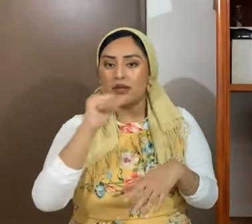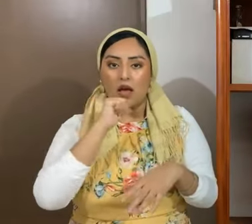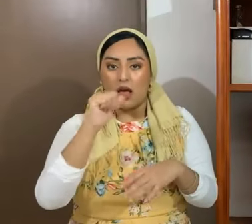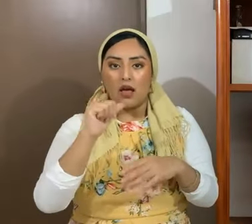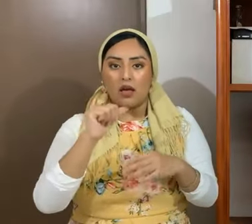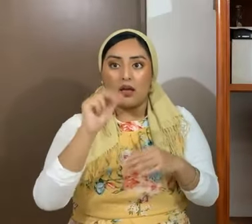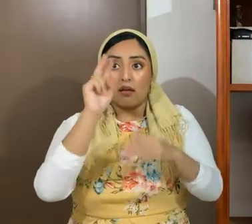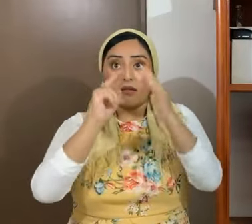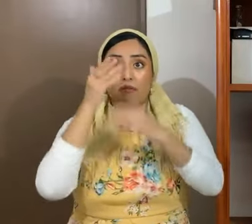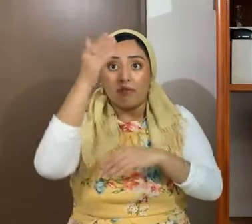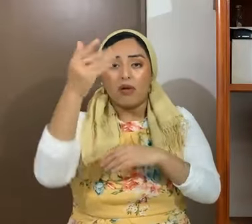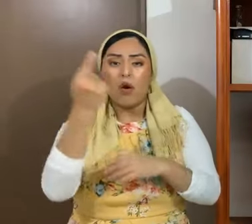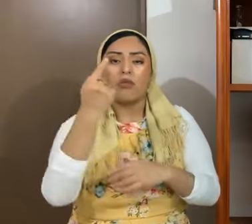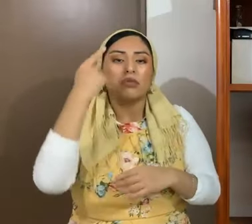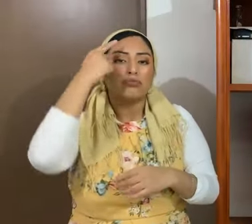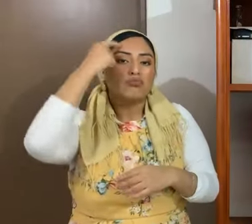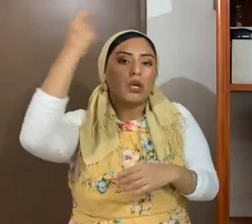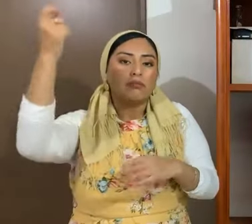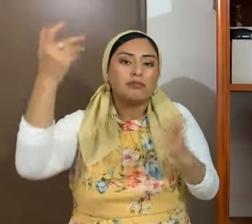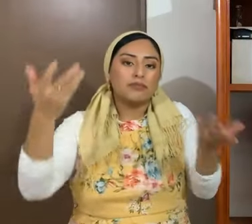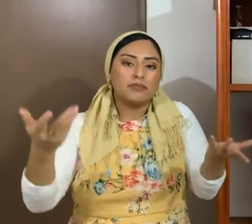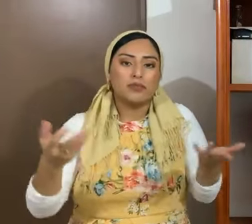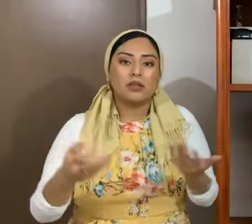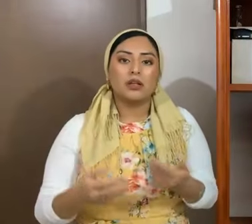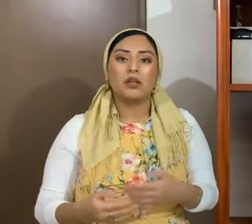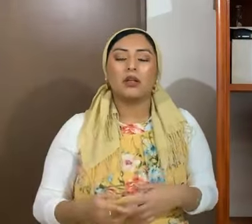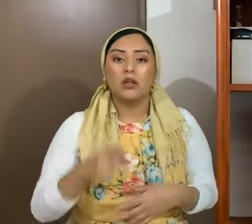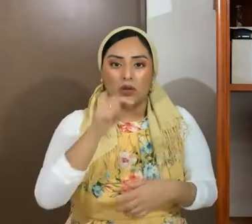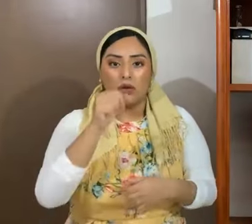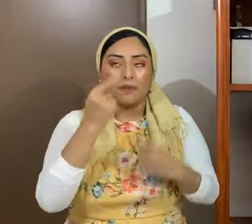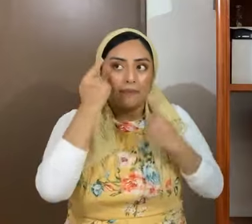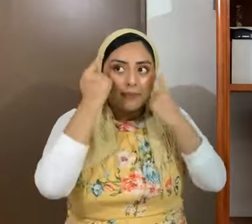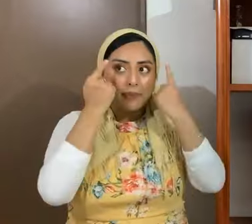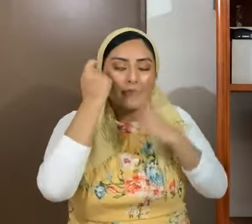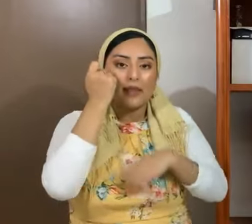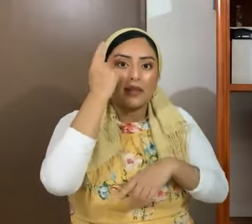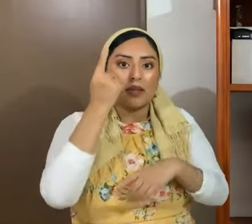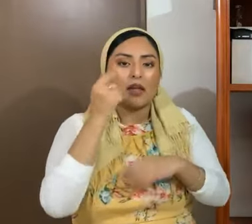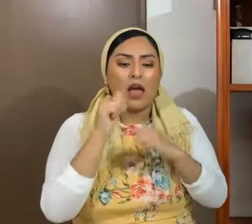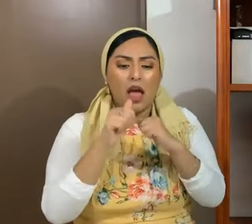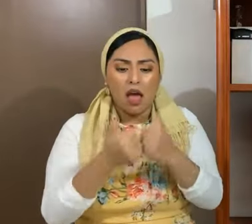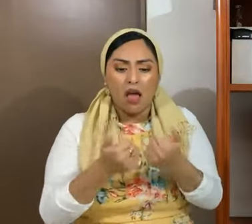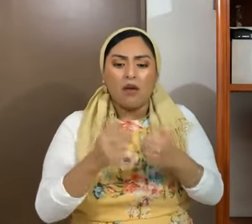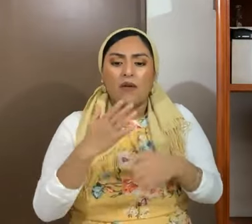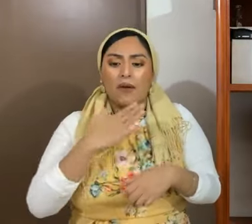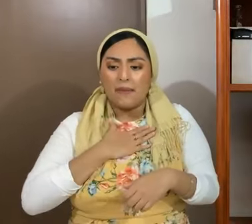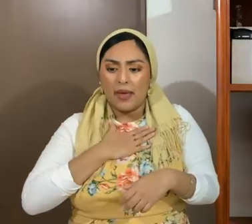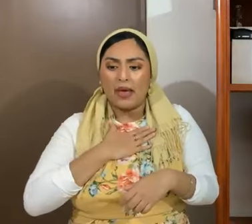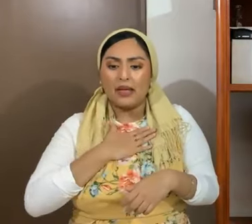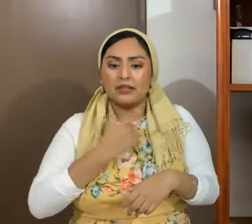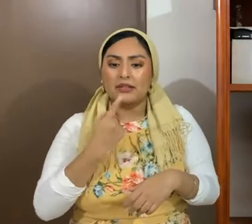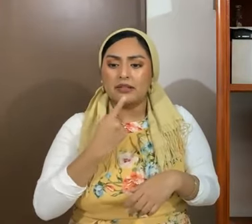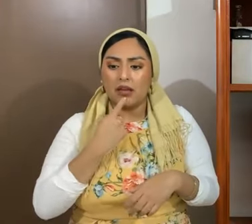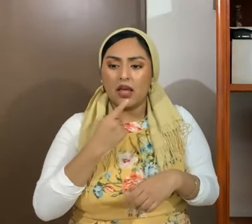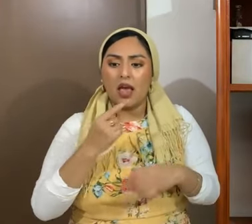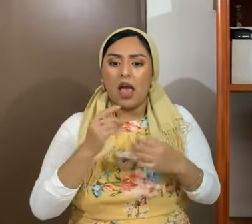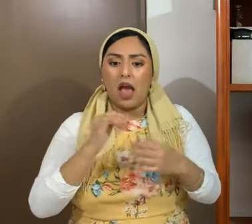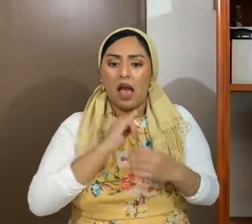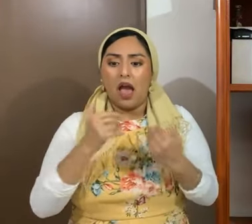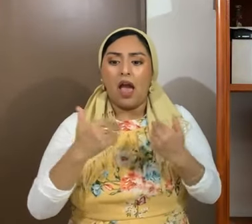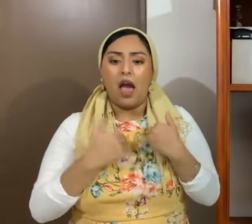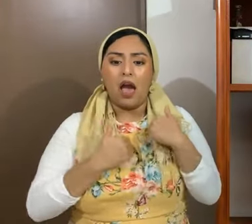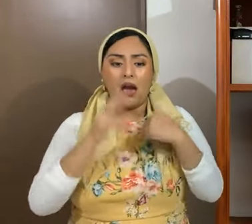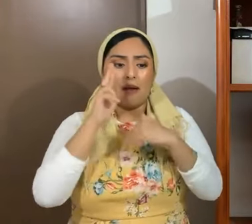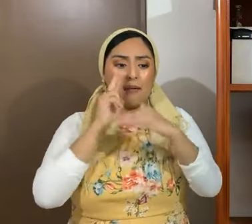dones, son esos sueños, ¿sí? Para que así ustedes puedan discernir. ¿Cómo voy a decir que tuve un sueño profético,